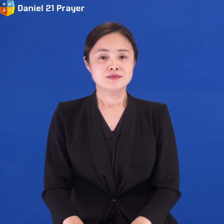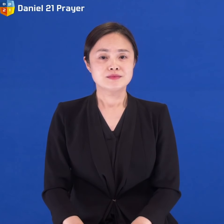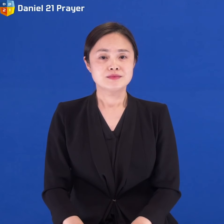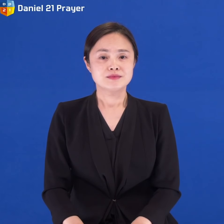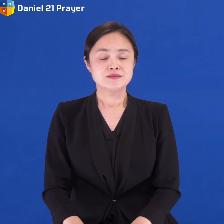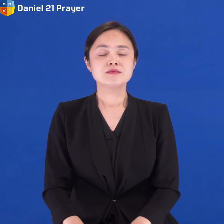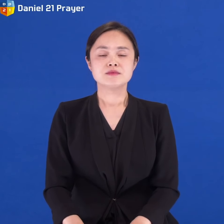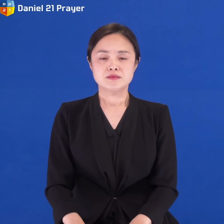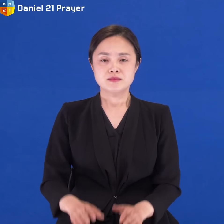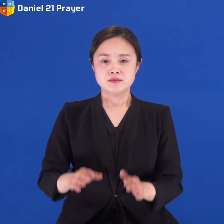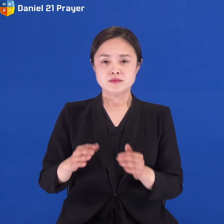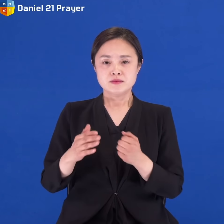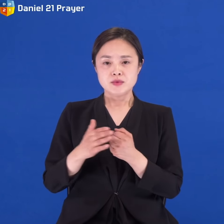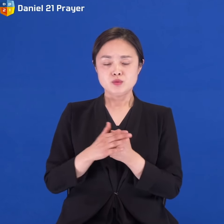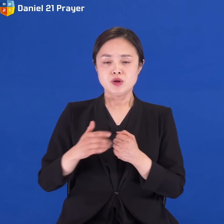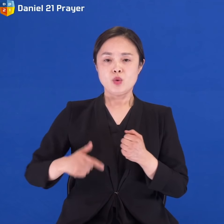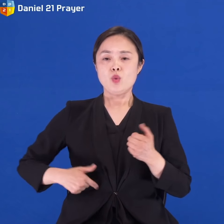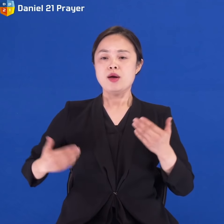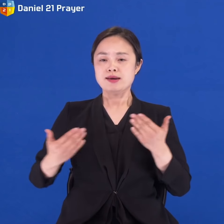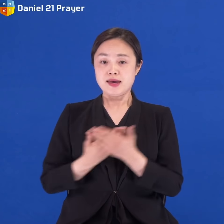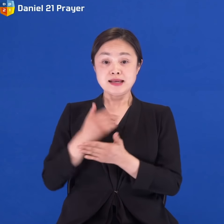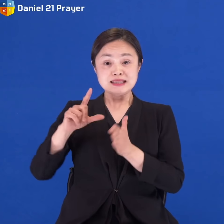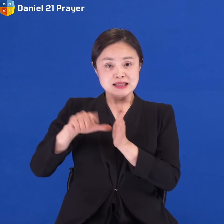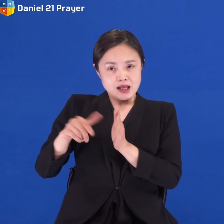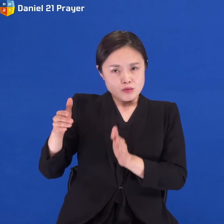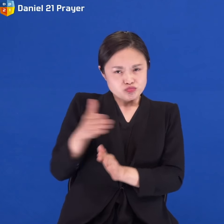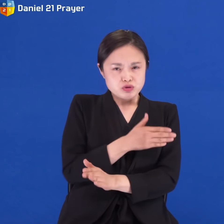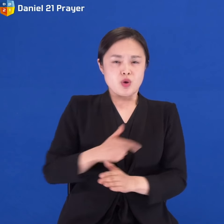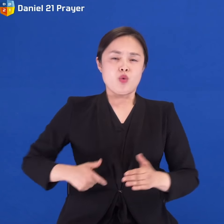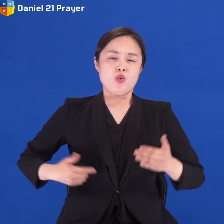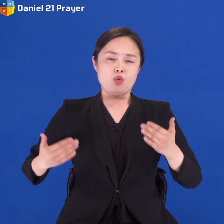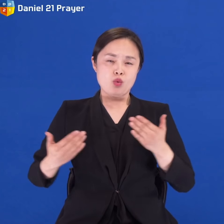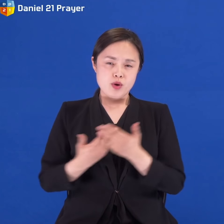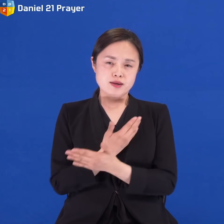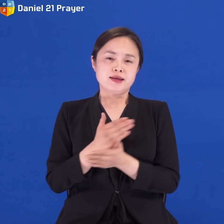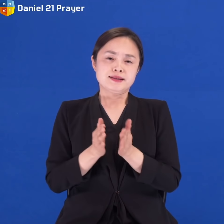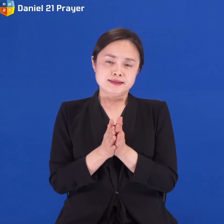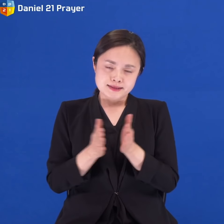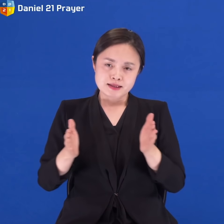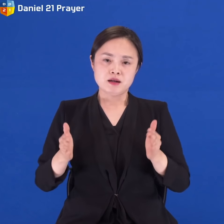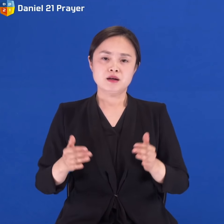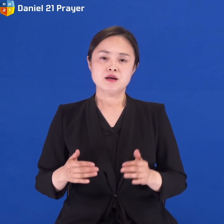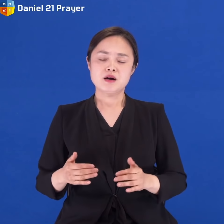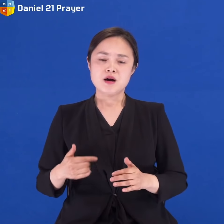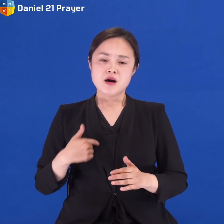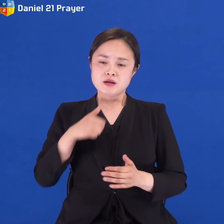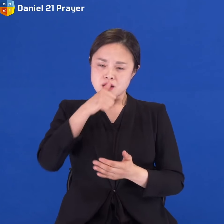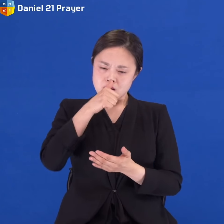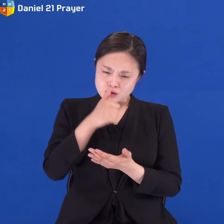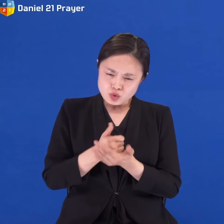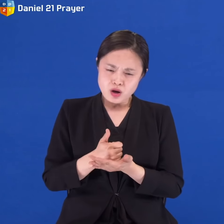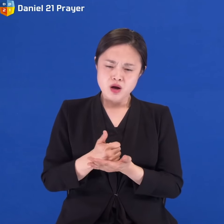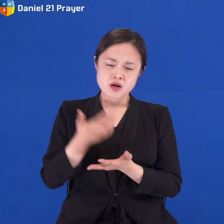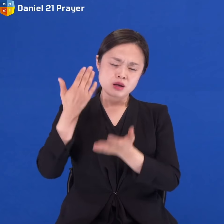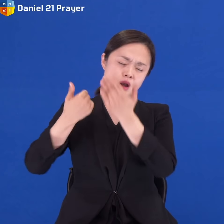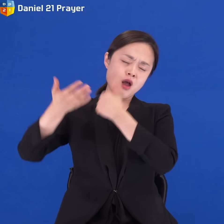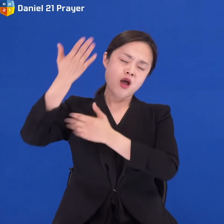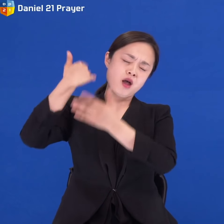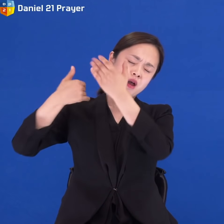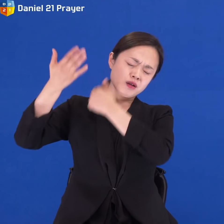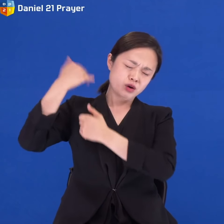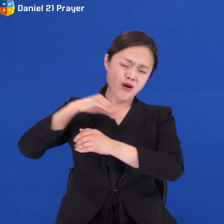회개했습니다. 아니 하기 시작했습니다. 얼마나 울고불고 제 죄를 생각난 대로 토설하라